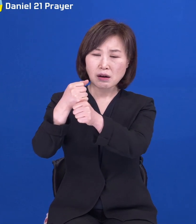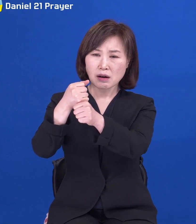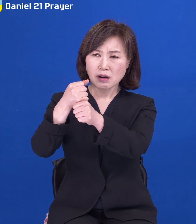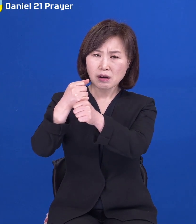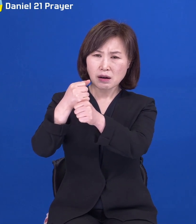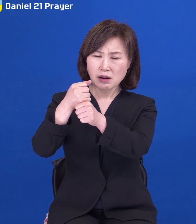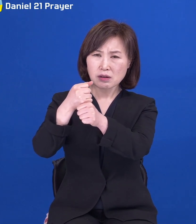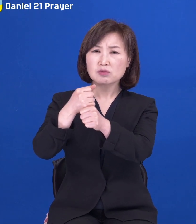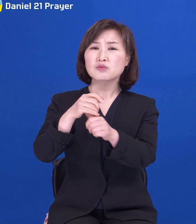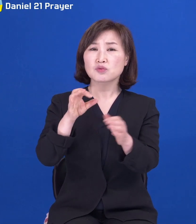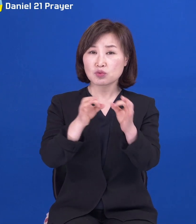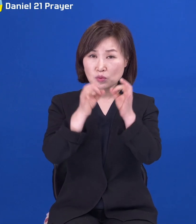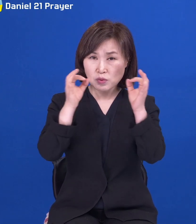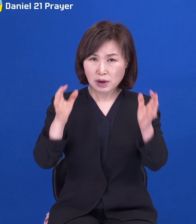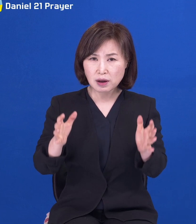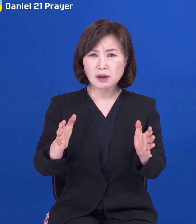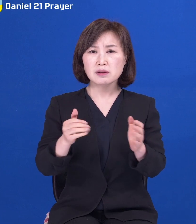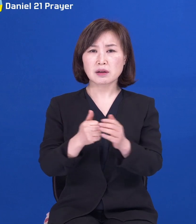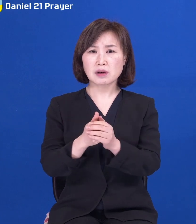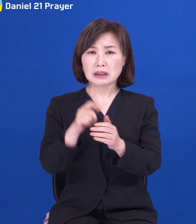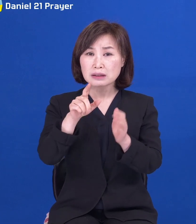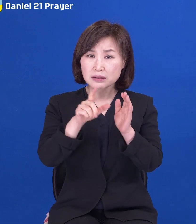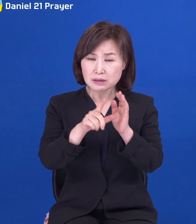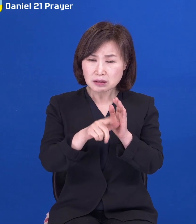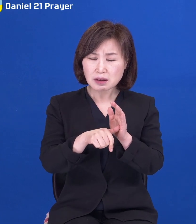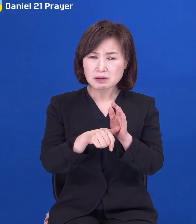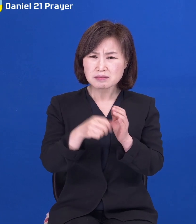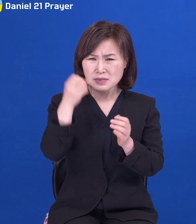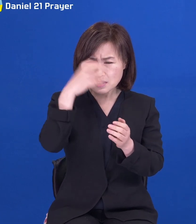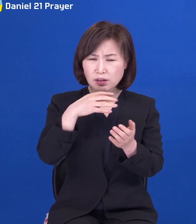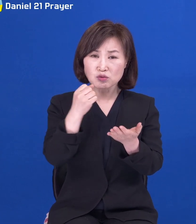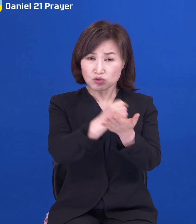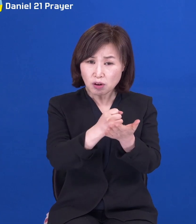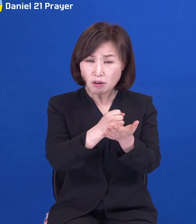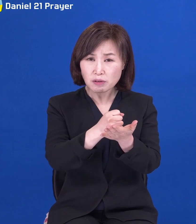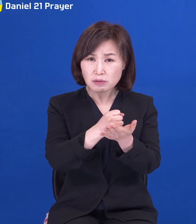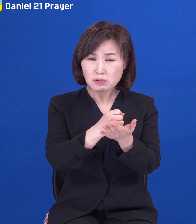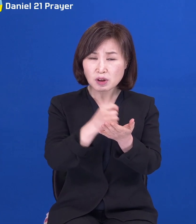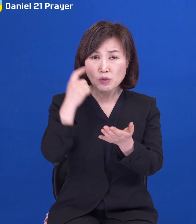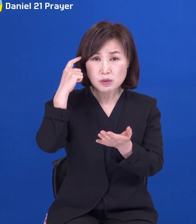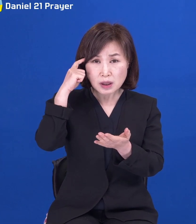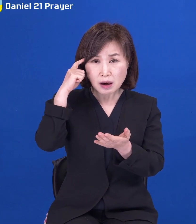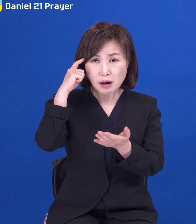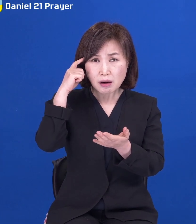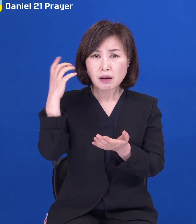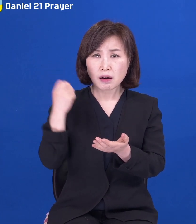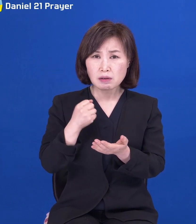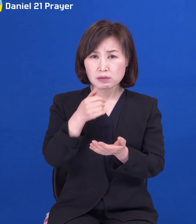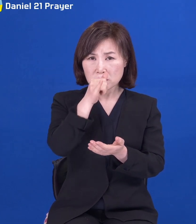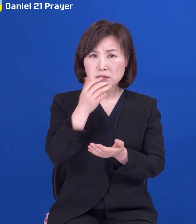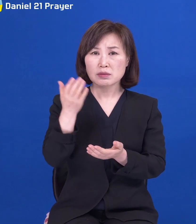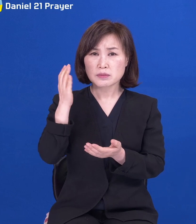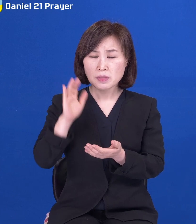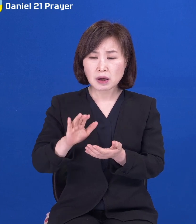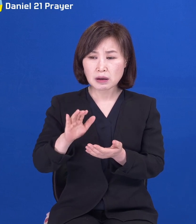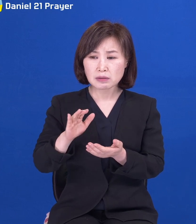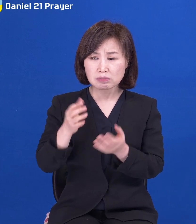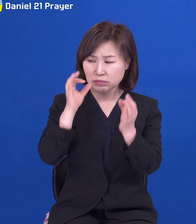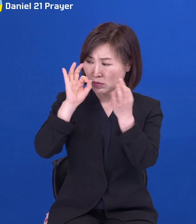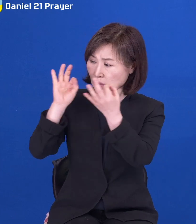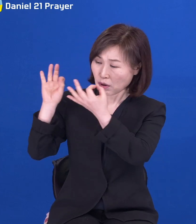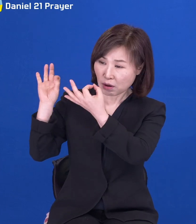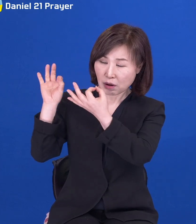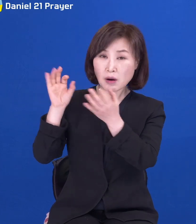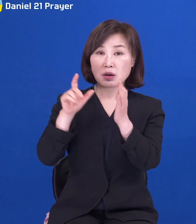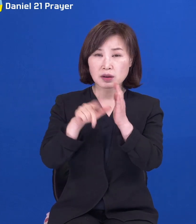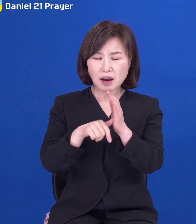속에서 그때는 뭐 그것이 우연이라고 생각할 수 있겠지만 이제 돌이켜 보니까